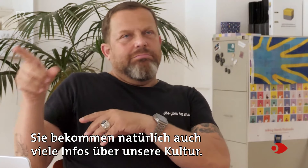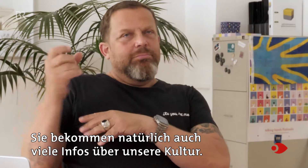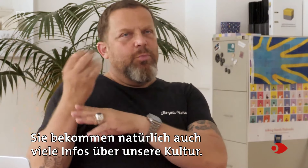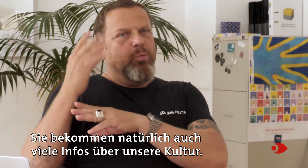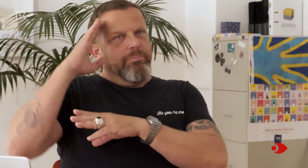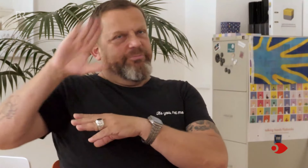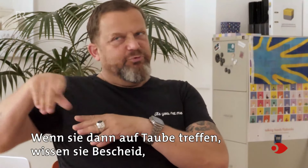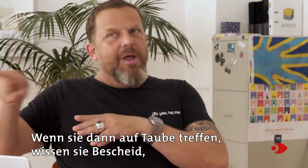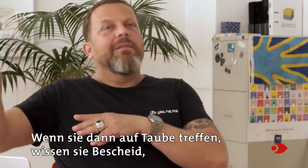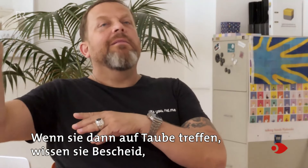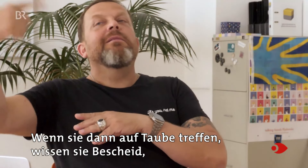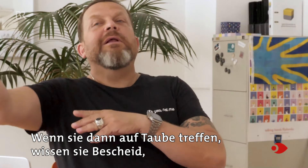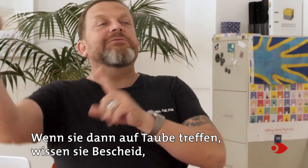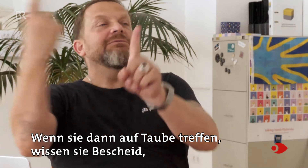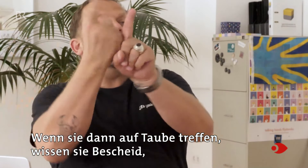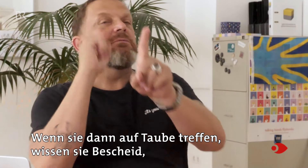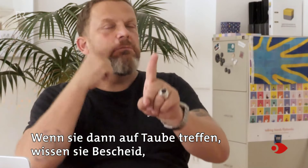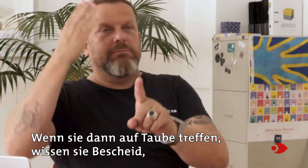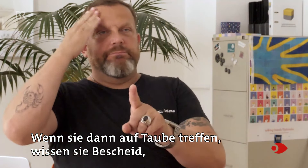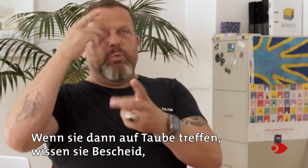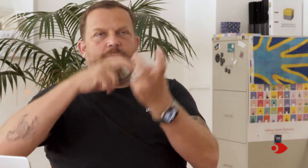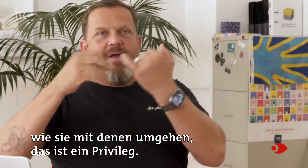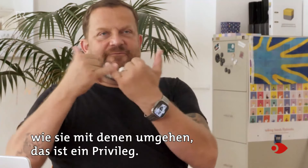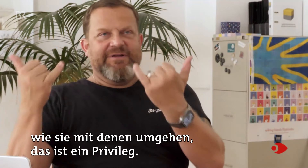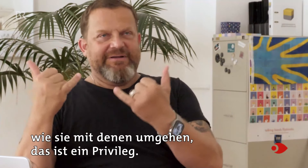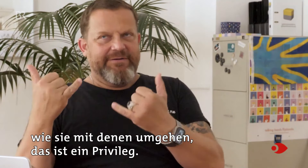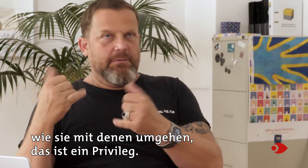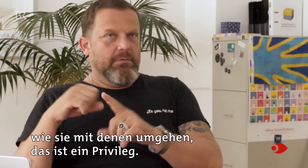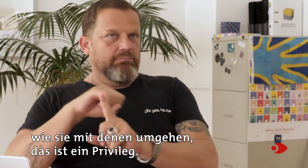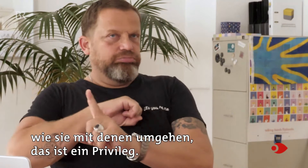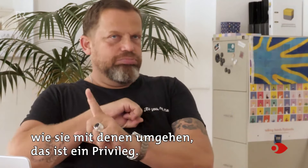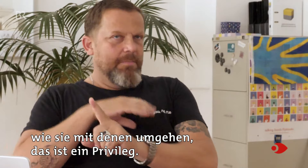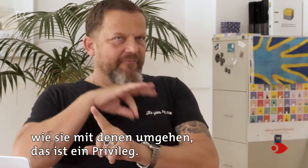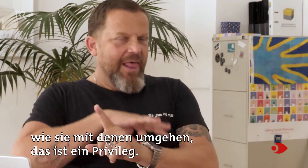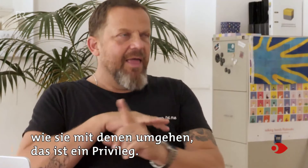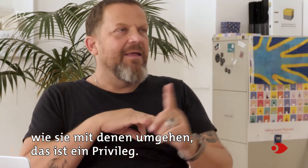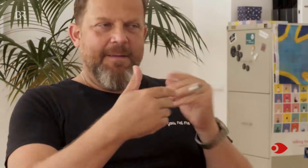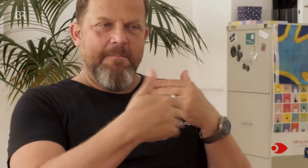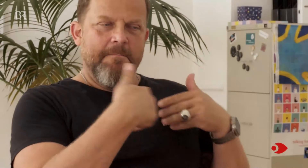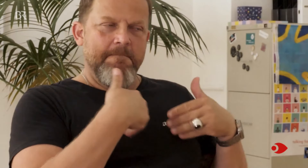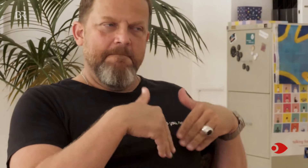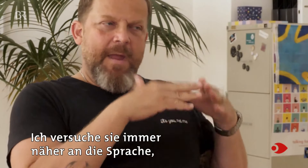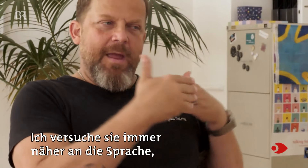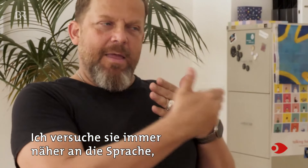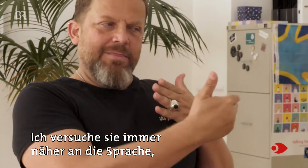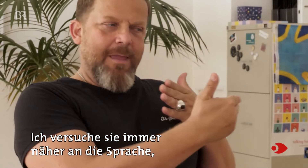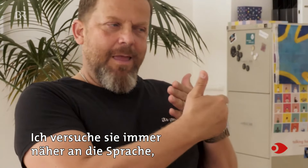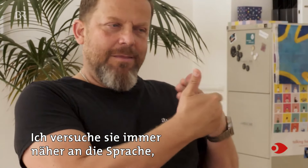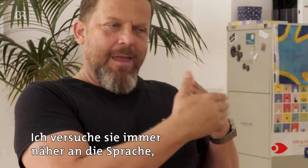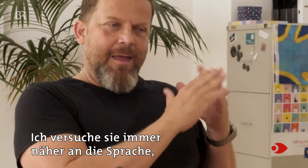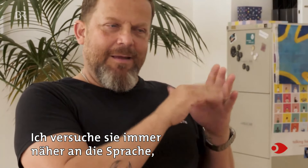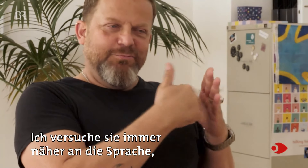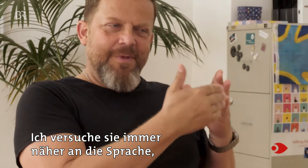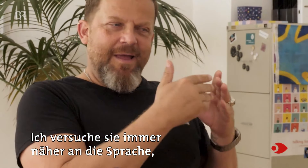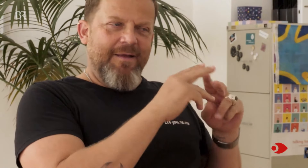Kultur. Wenn sie dann auf Taube treffen, wissen sie Bescheid, wie sie mit denen umgehen. Das ist ein Privileg. Ich versuche, sie immer näher an die Sprache, die